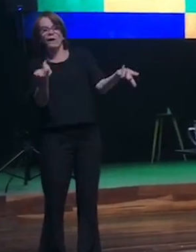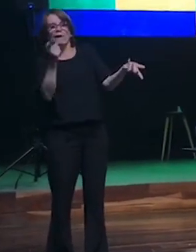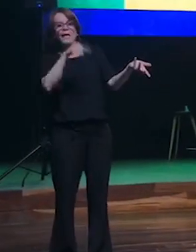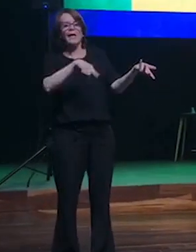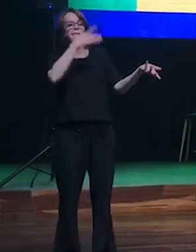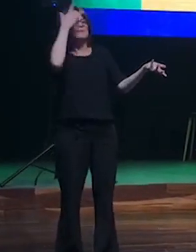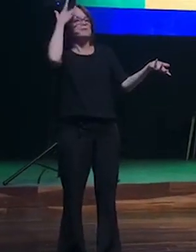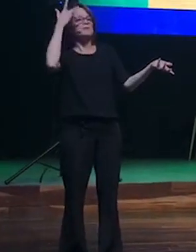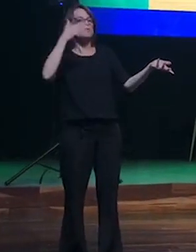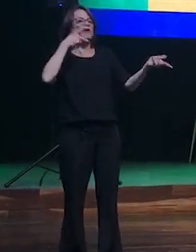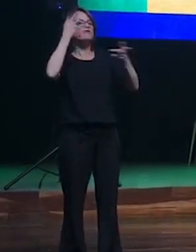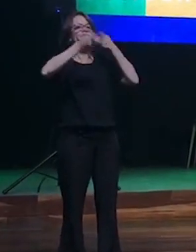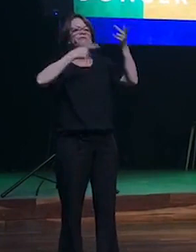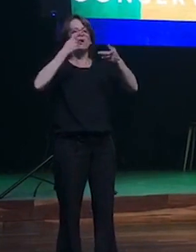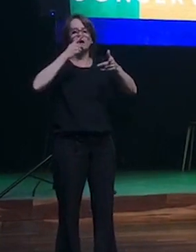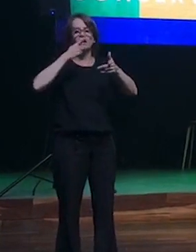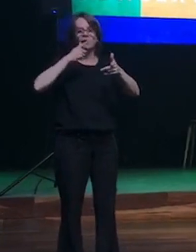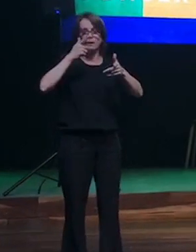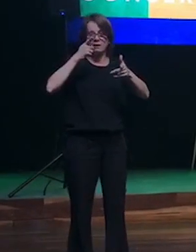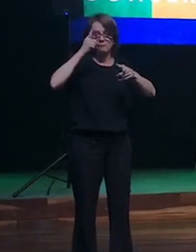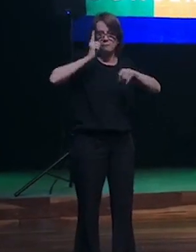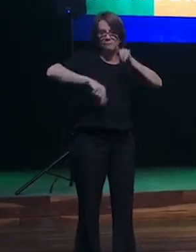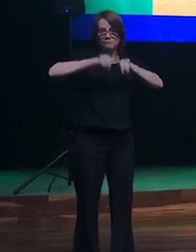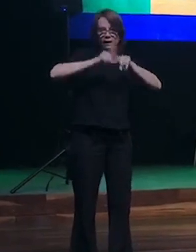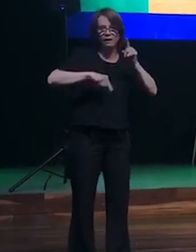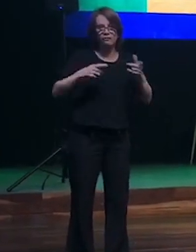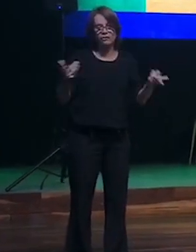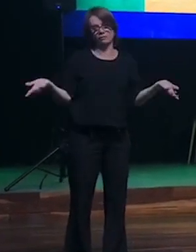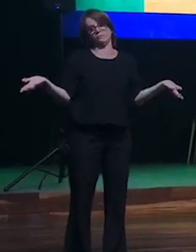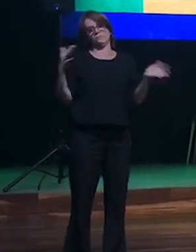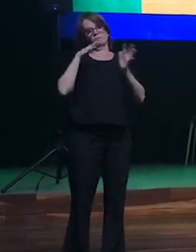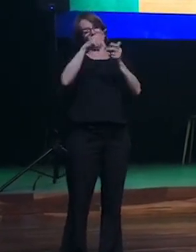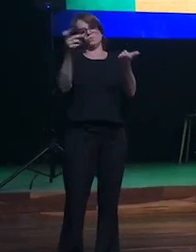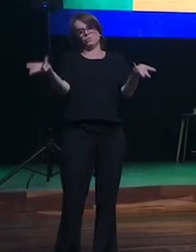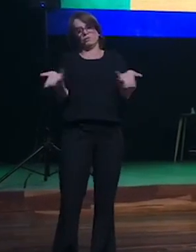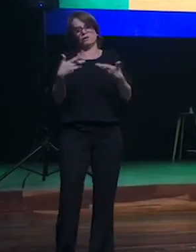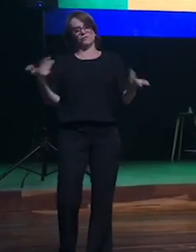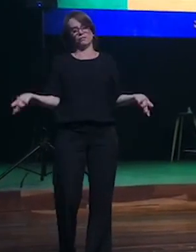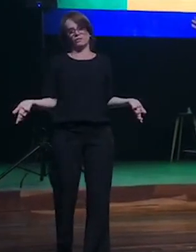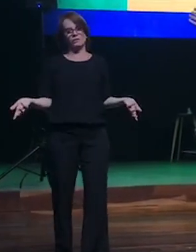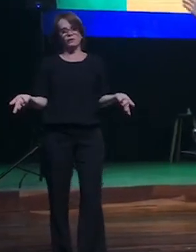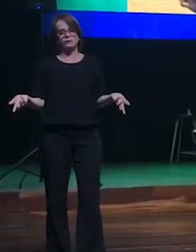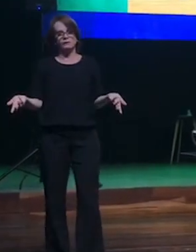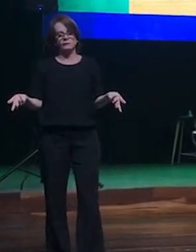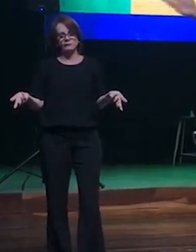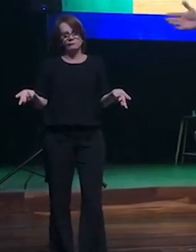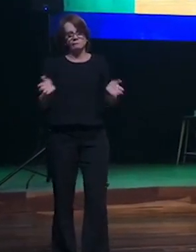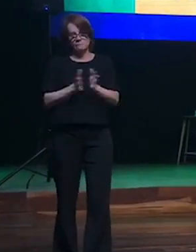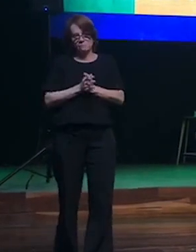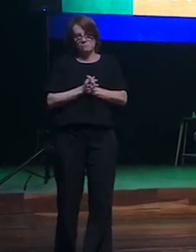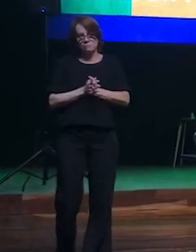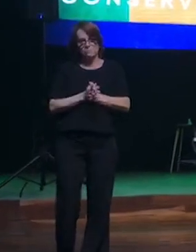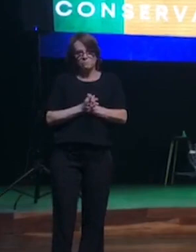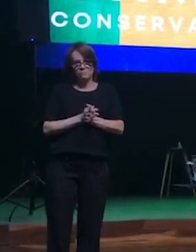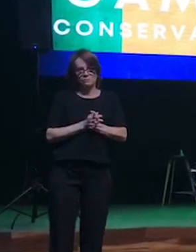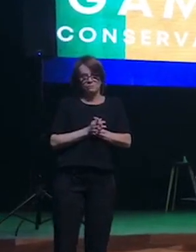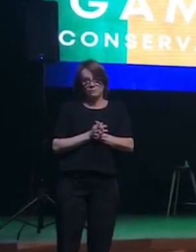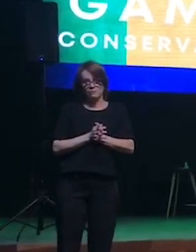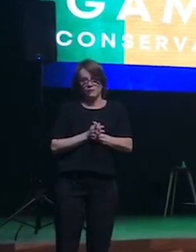ser maravilhoso. E a gente não ia ter voltado até 2002 para